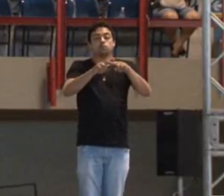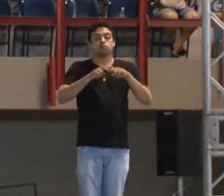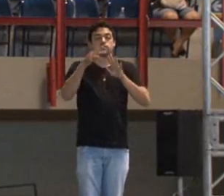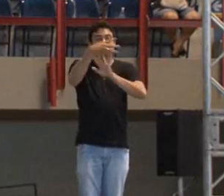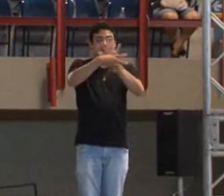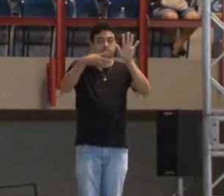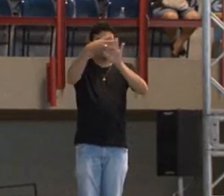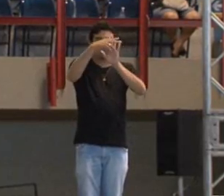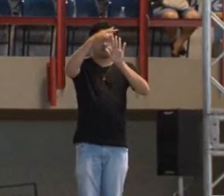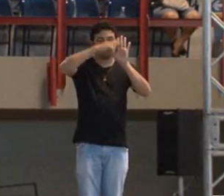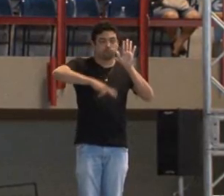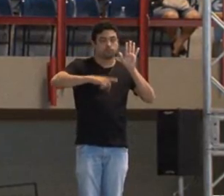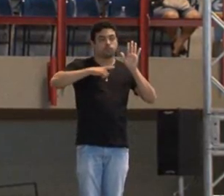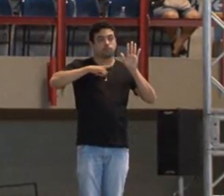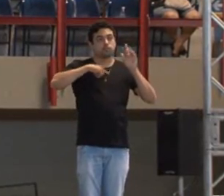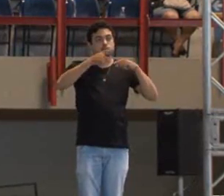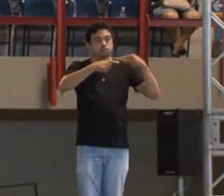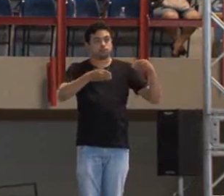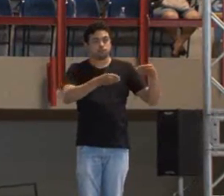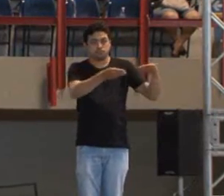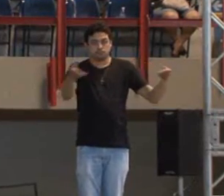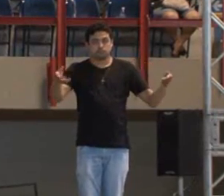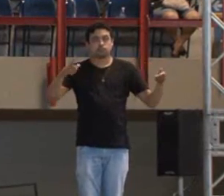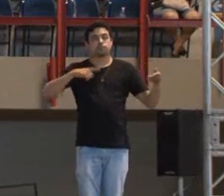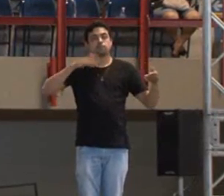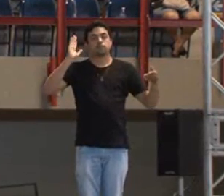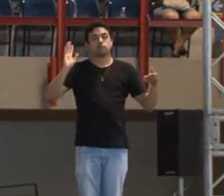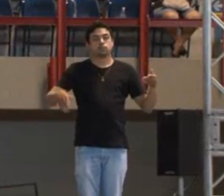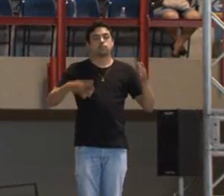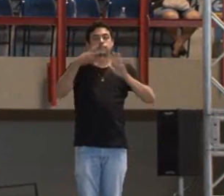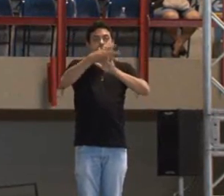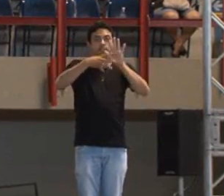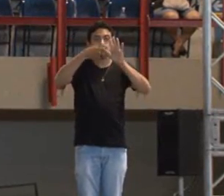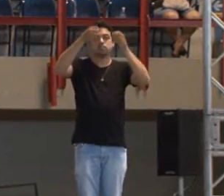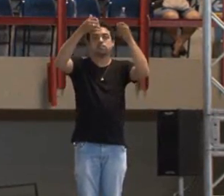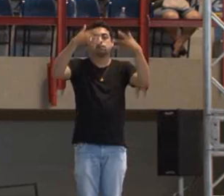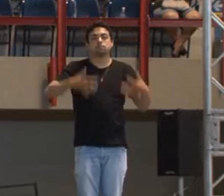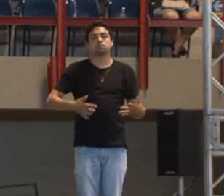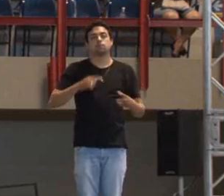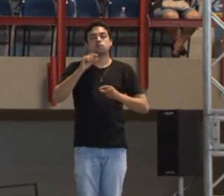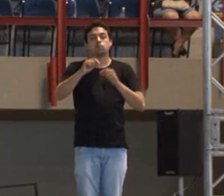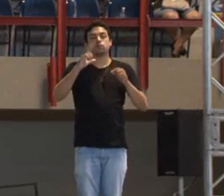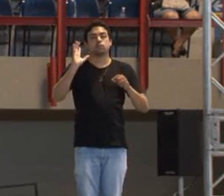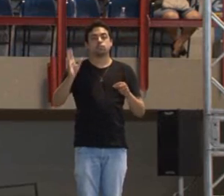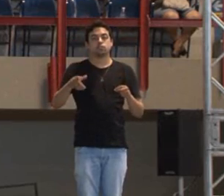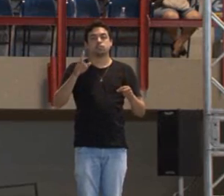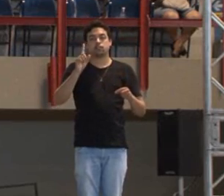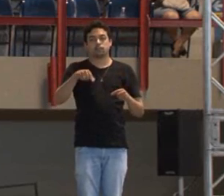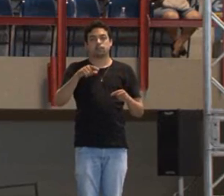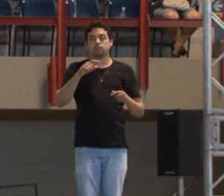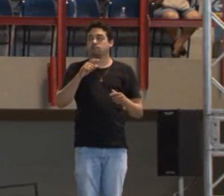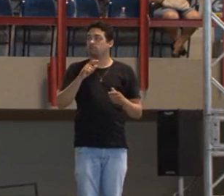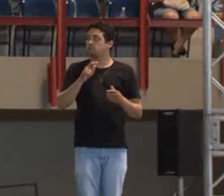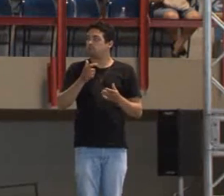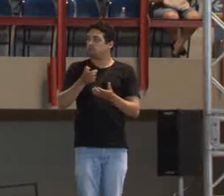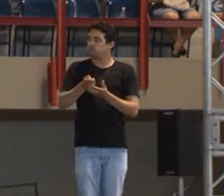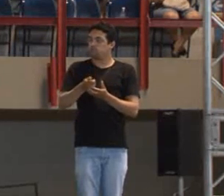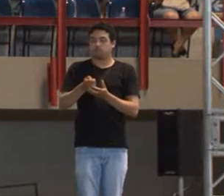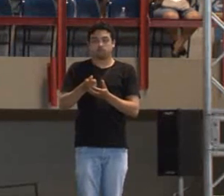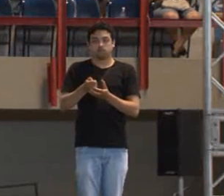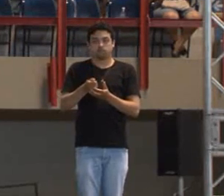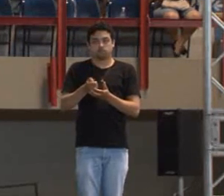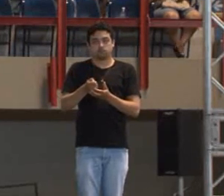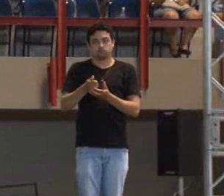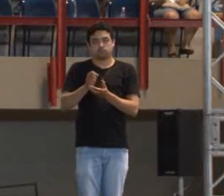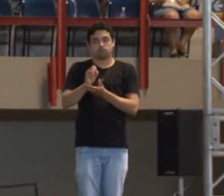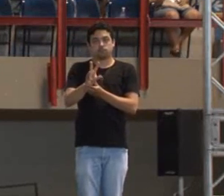mão, o material que vocês receberam, eu comecei o texto falando de uma lanterna. Eu não sei se o pessoal já tem em casa, se